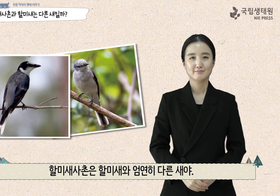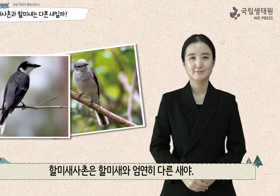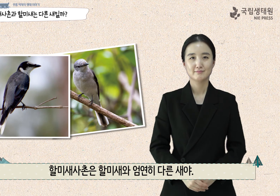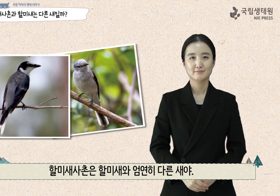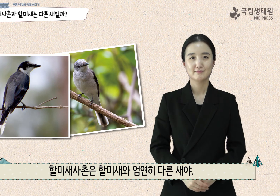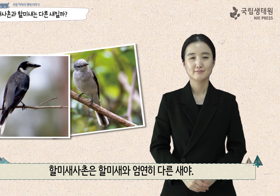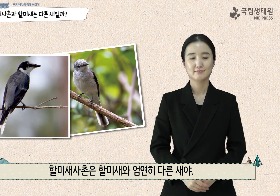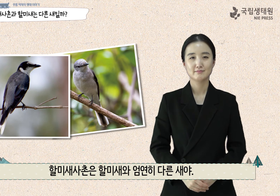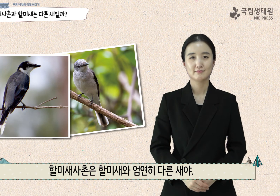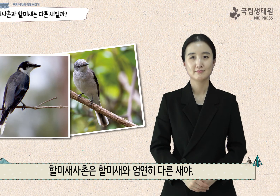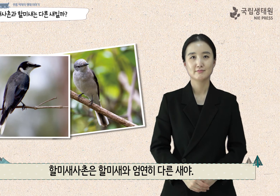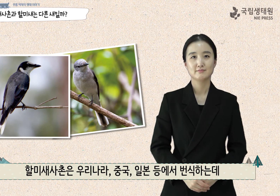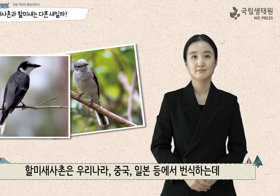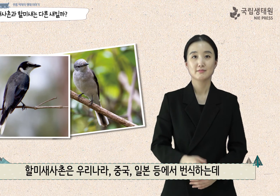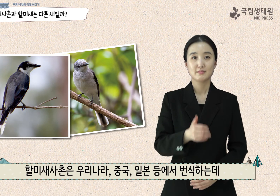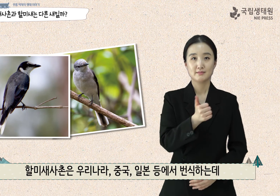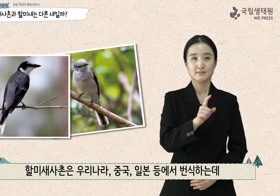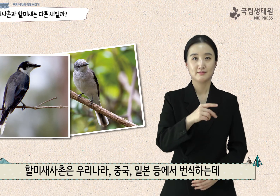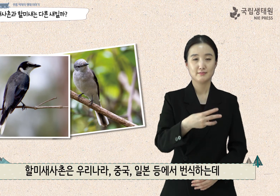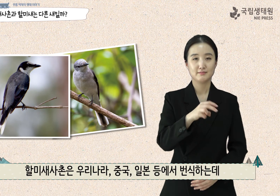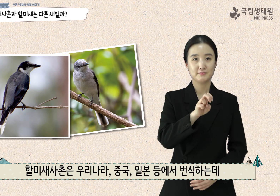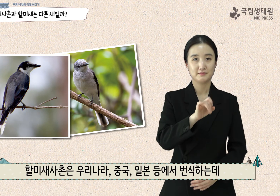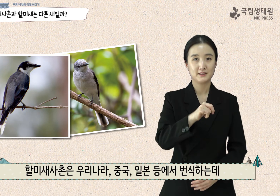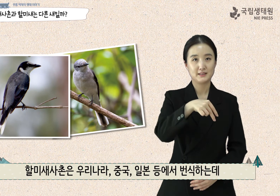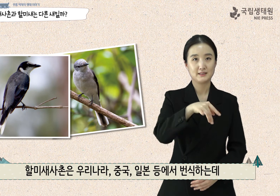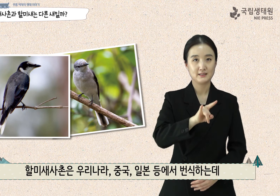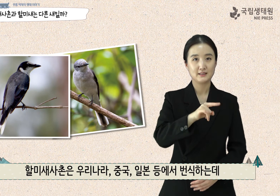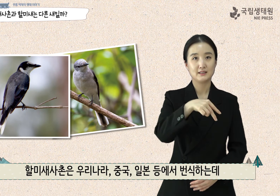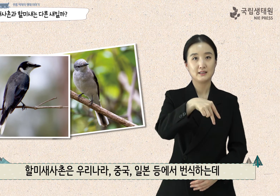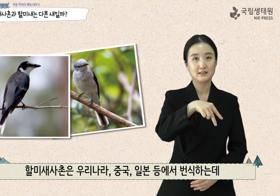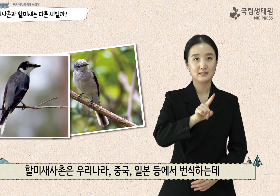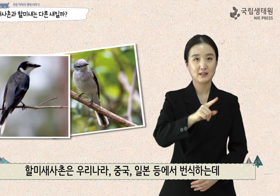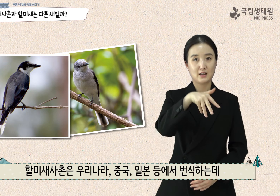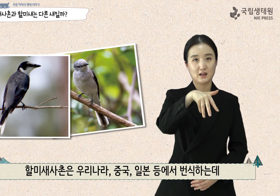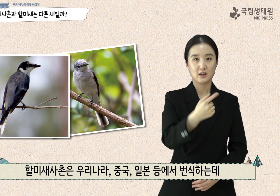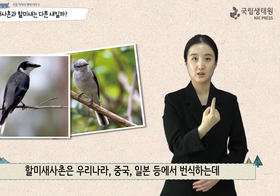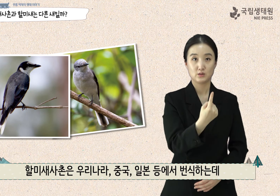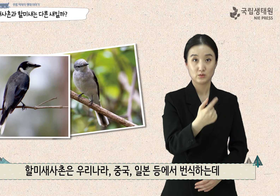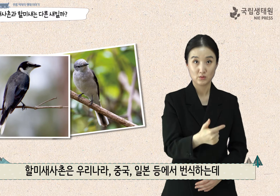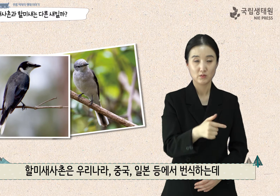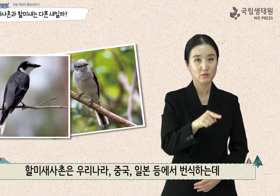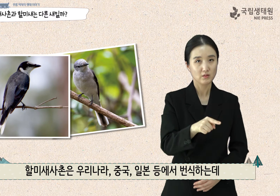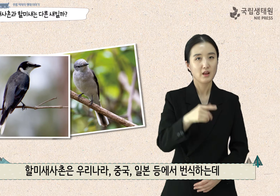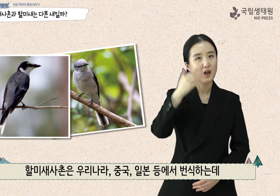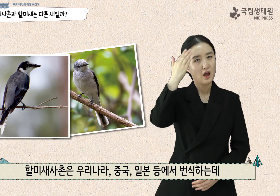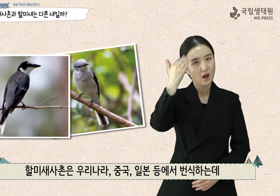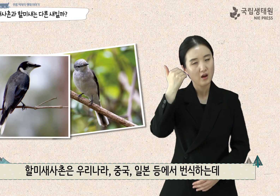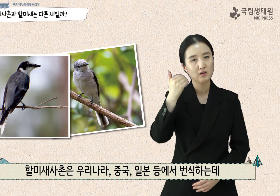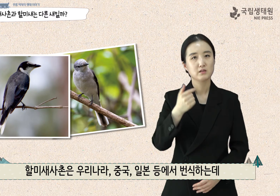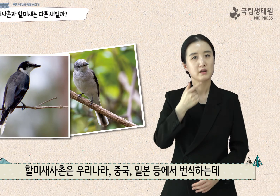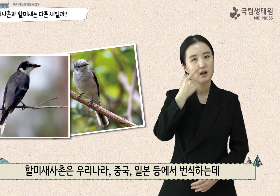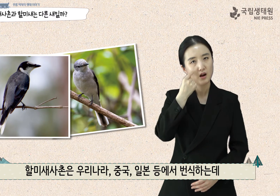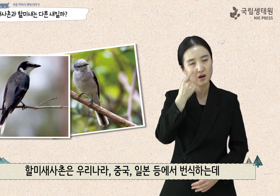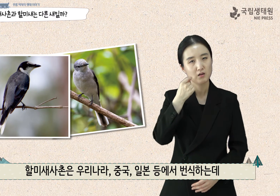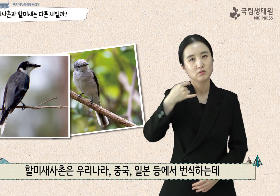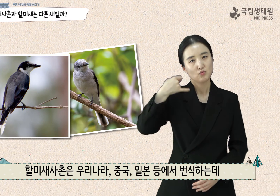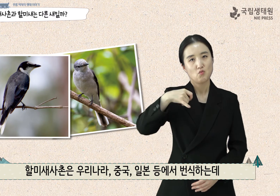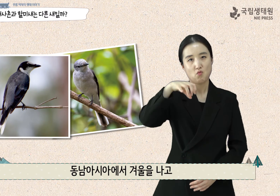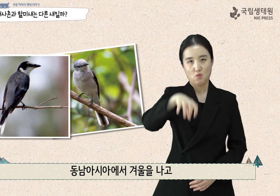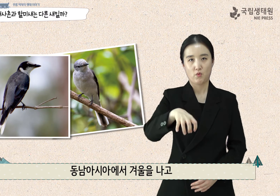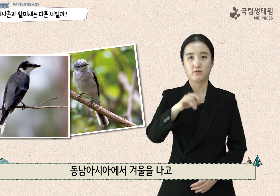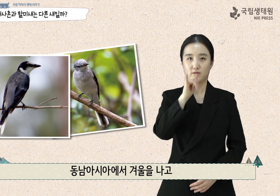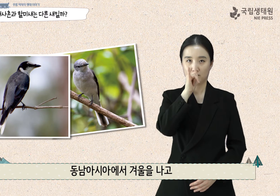새야. 할미새 사촌은 우리나라, 중국, 일본 등에서 번식하는데